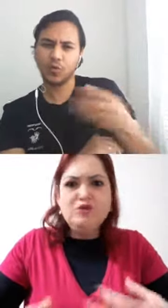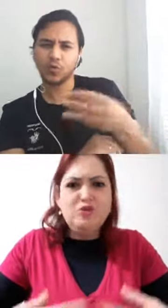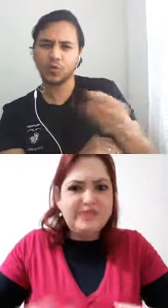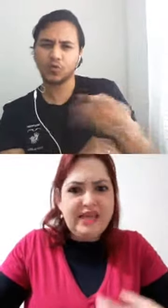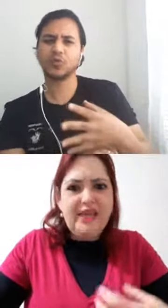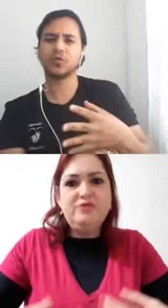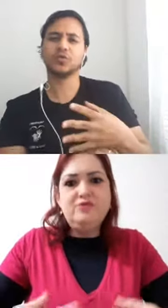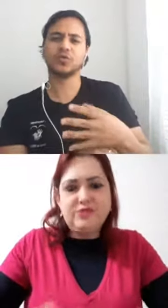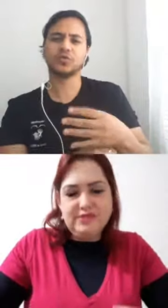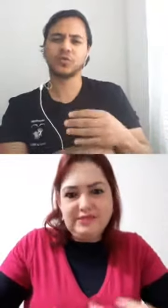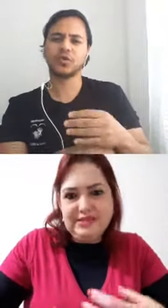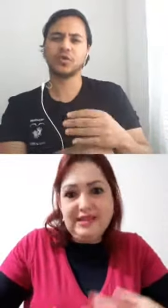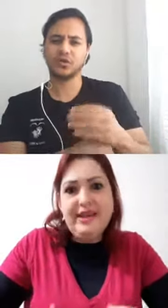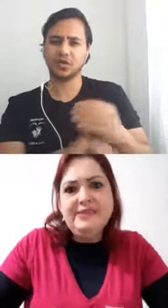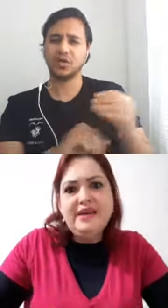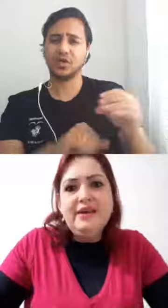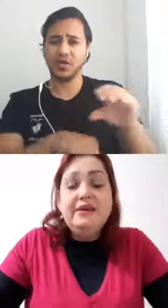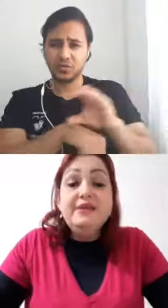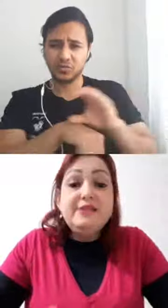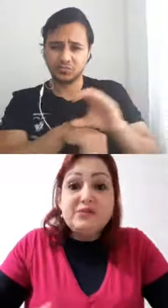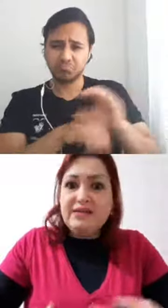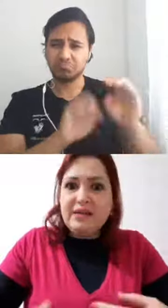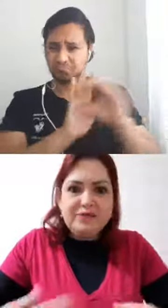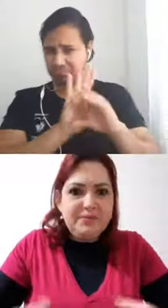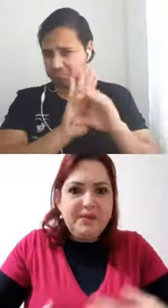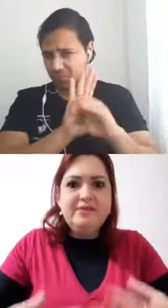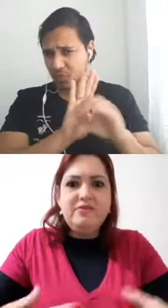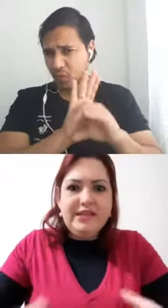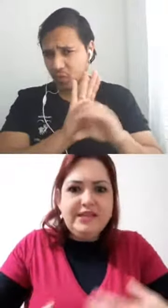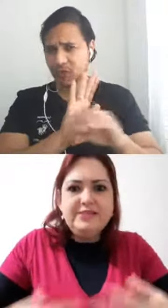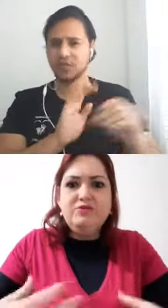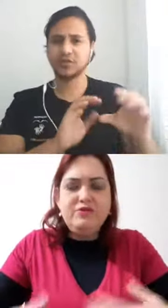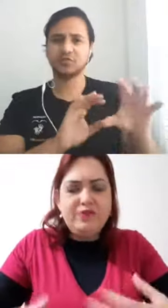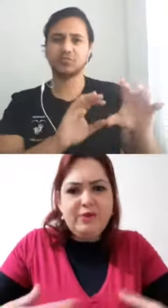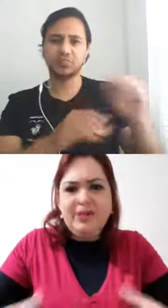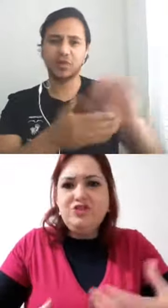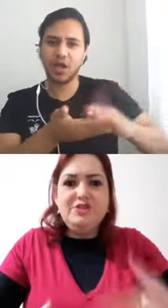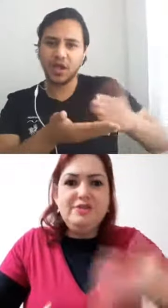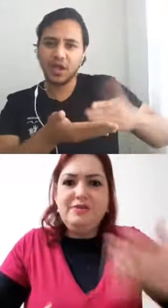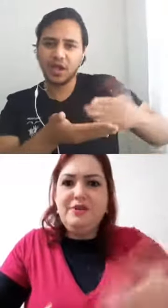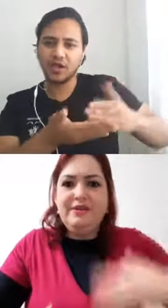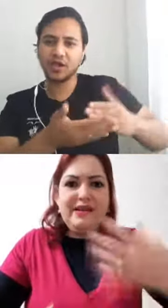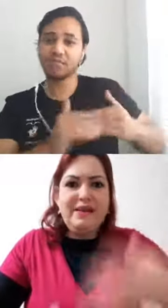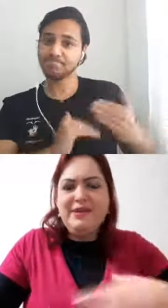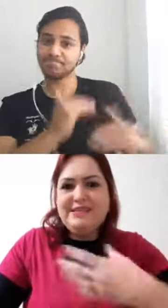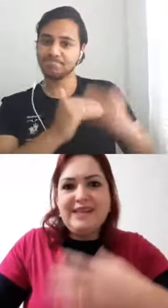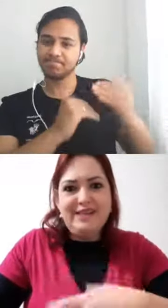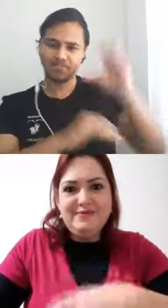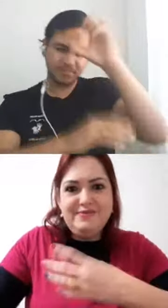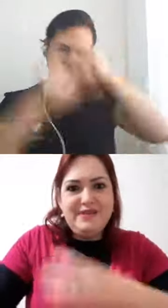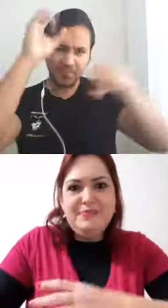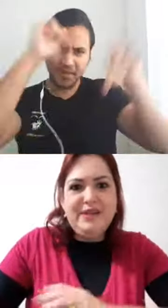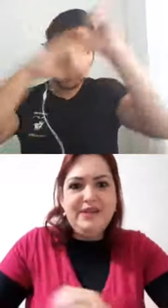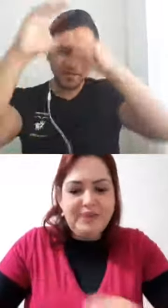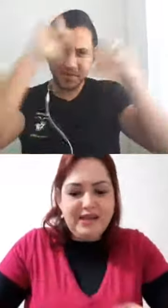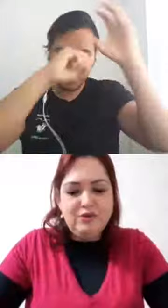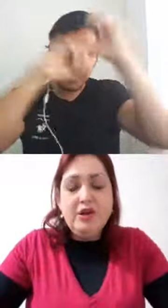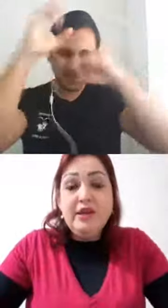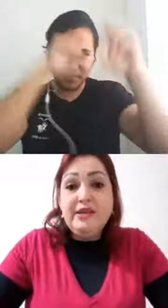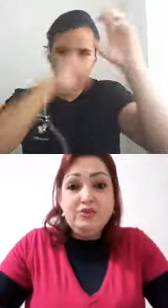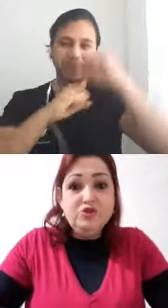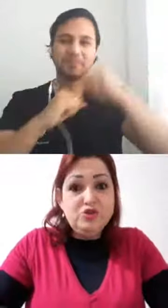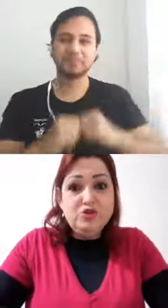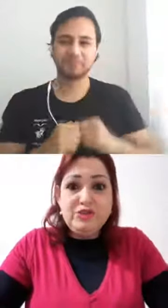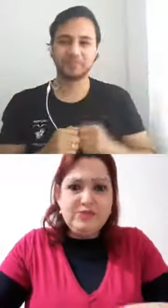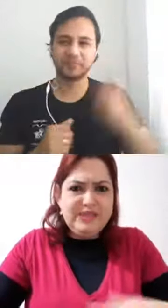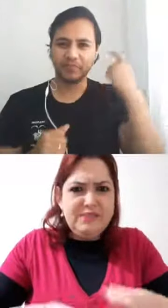novos, conceitos, sinais. Então, os intérpretes também estão ali, estão em frequente aprendizado e aprendendo, aprendendo.